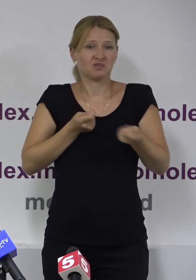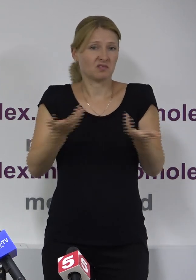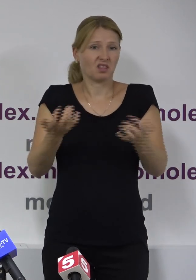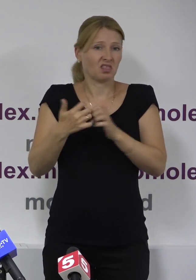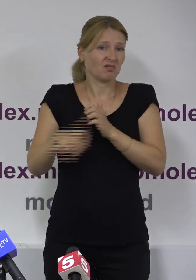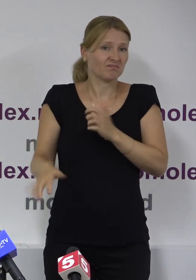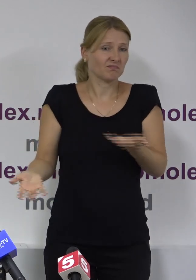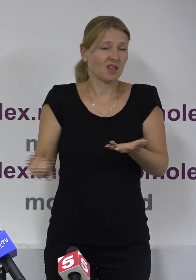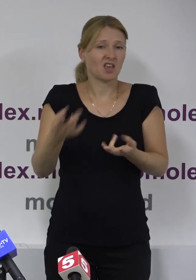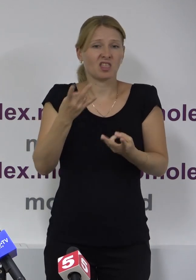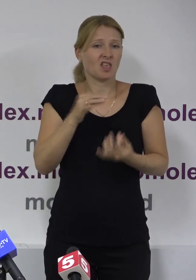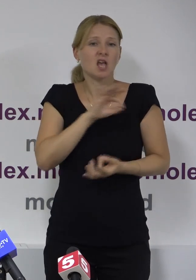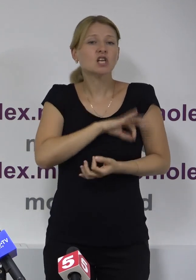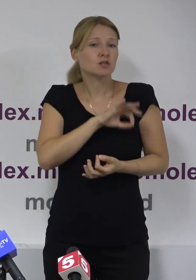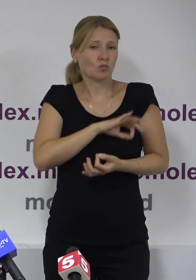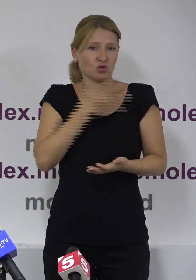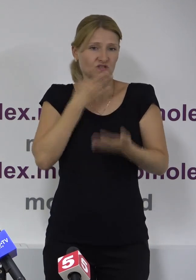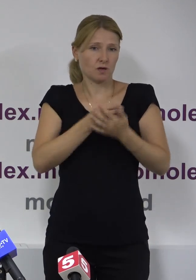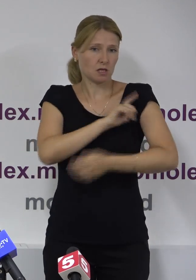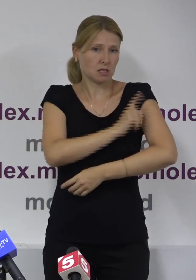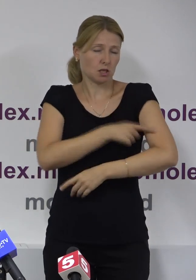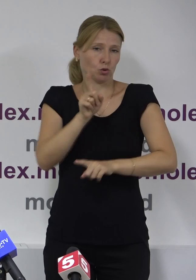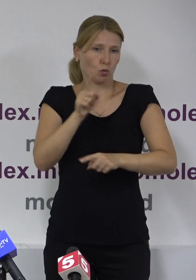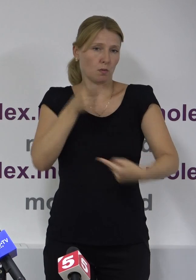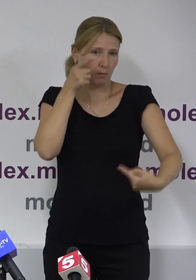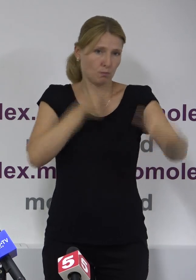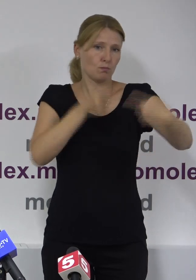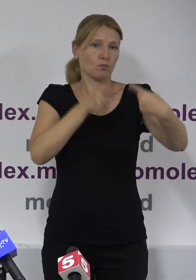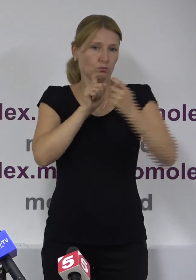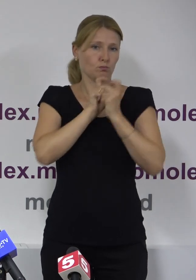sunt întotdeauna eficiente în a le combate.